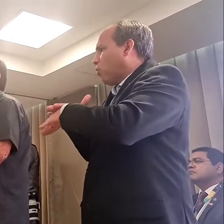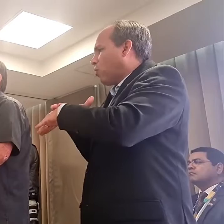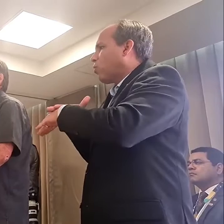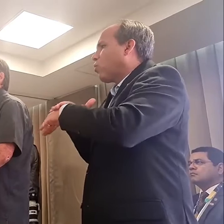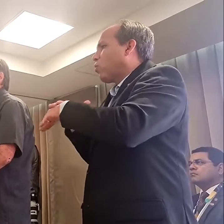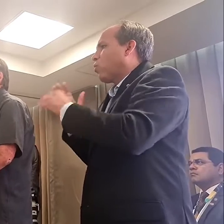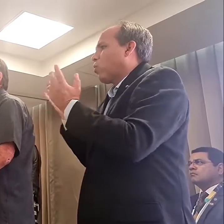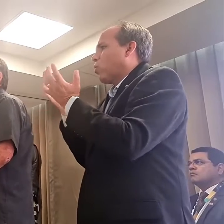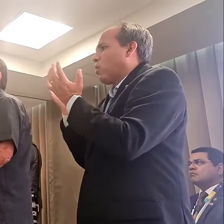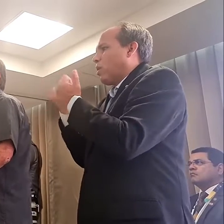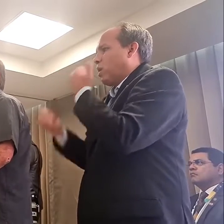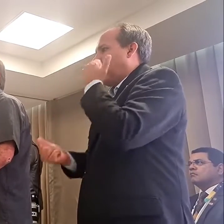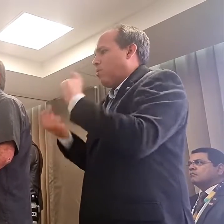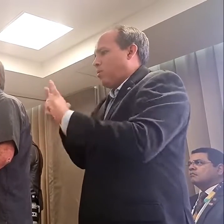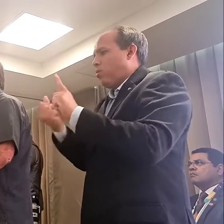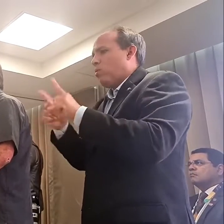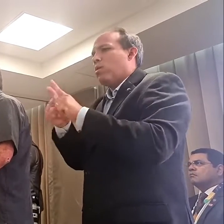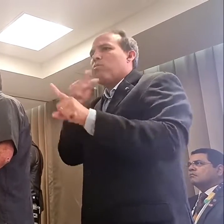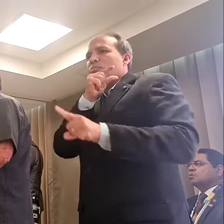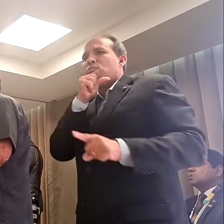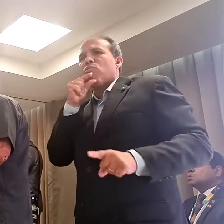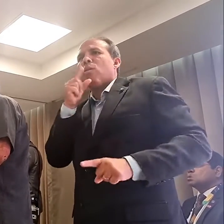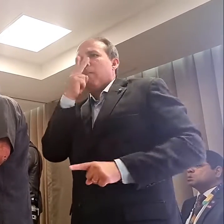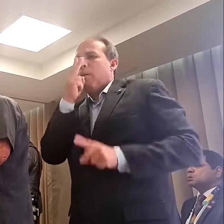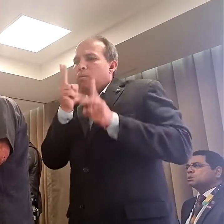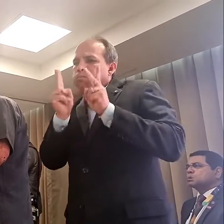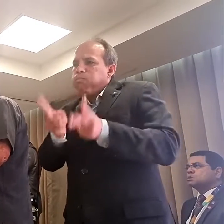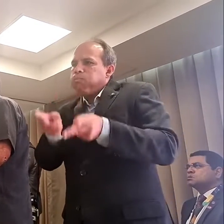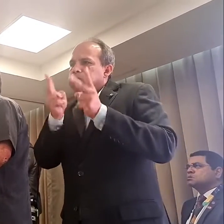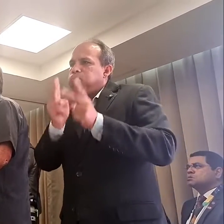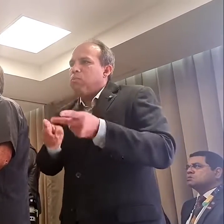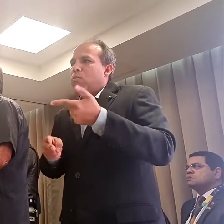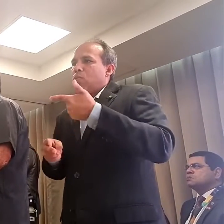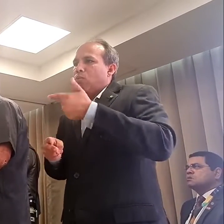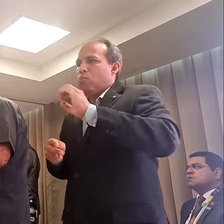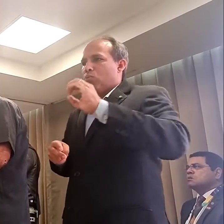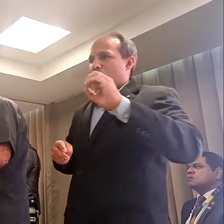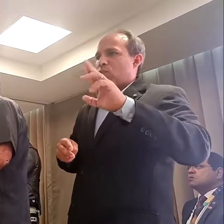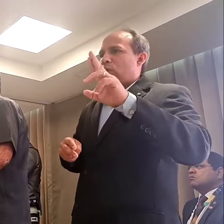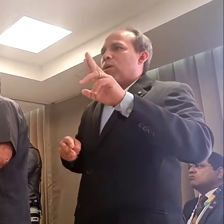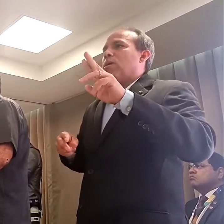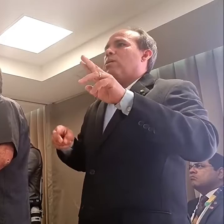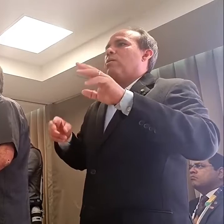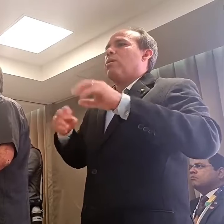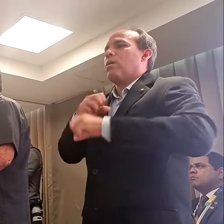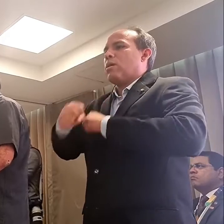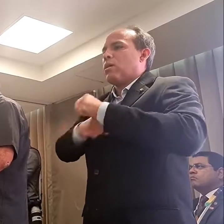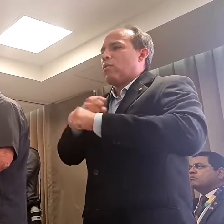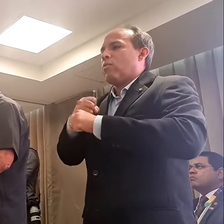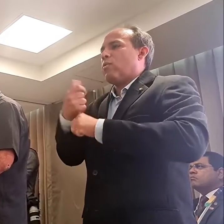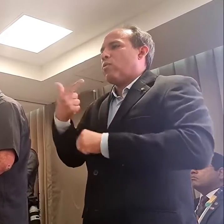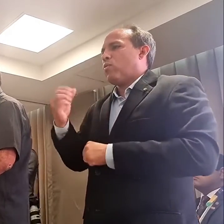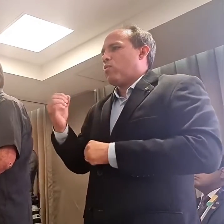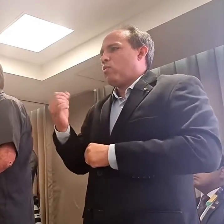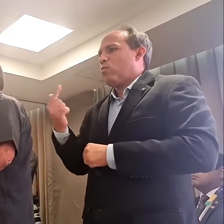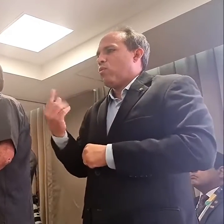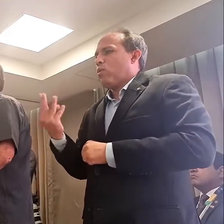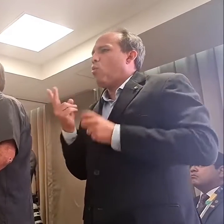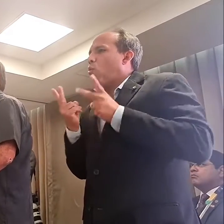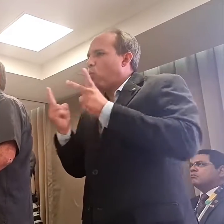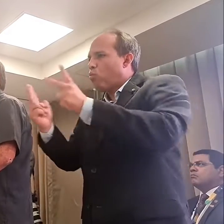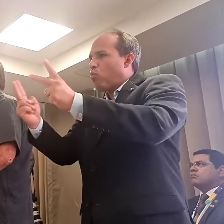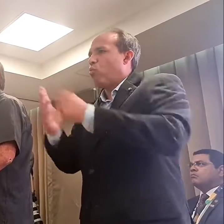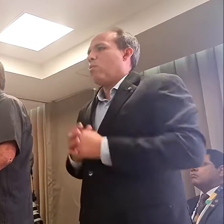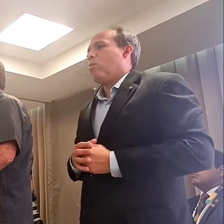Lira, está garantida a manutenção desse extra de R$ 200 reais também para 2023. Ou